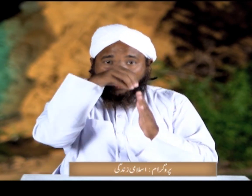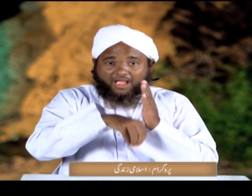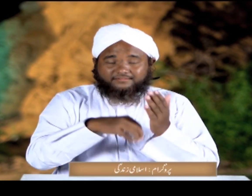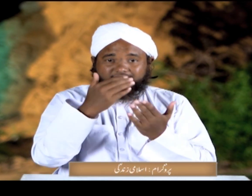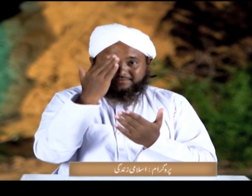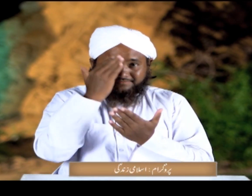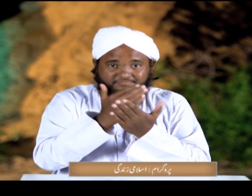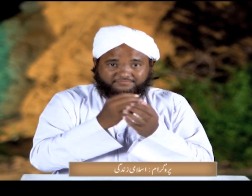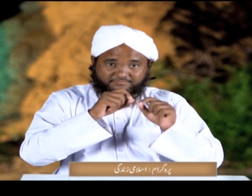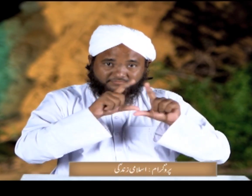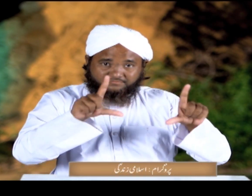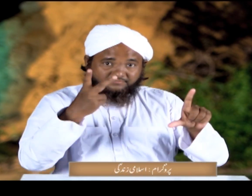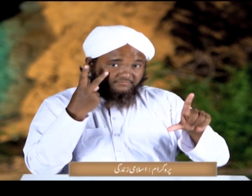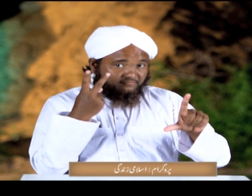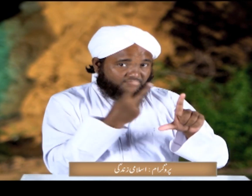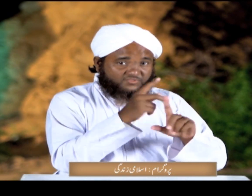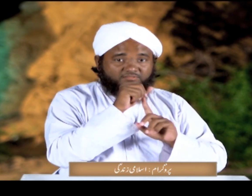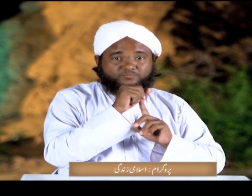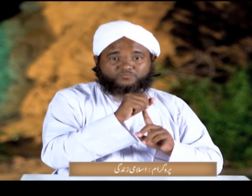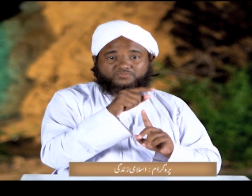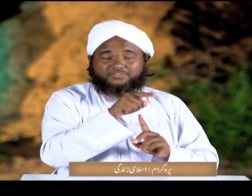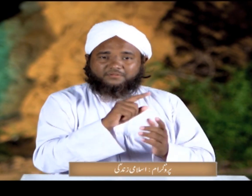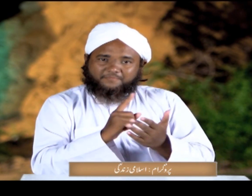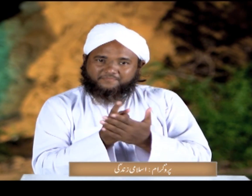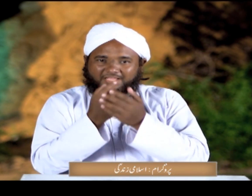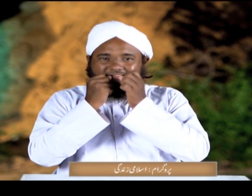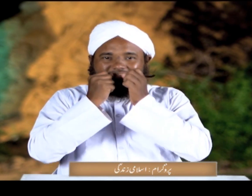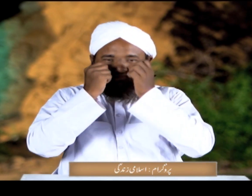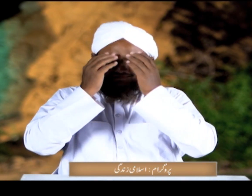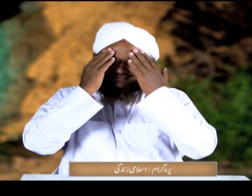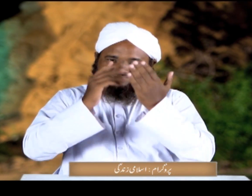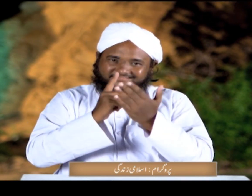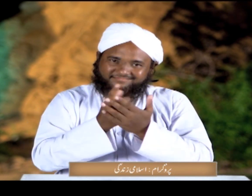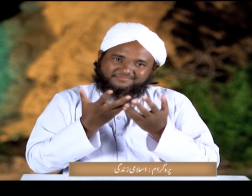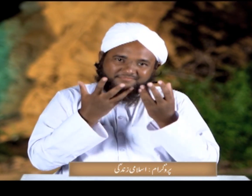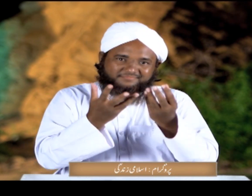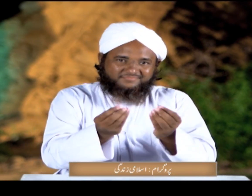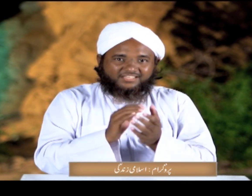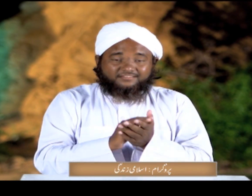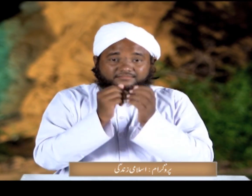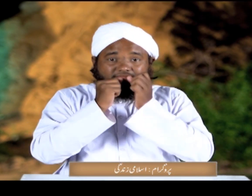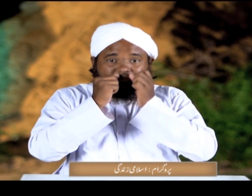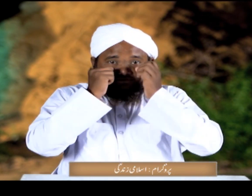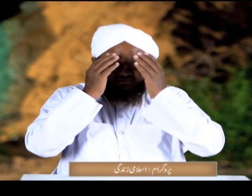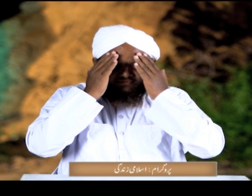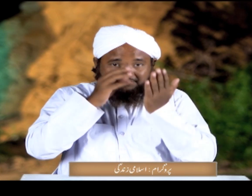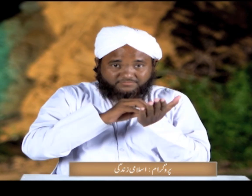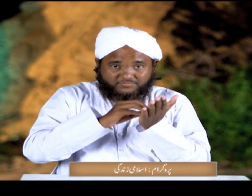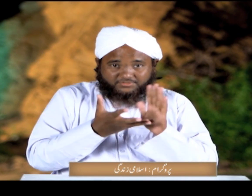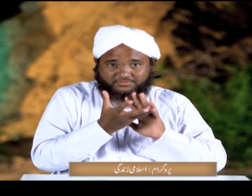تک اس پروگرام میں شریک رہیے۔ آئیے سب سے پہلے درود پاک پڑھنے کی فضیلت سنتے ہیں۔ درود پاک کی فضیلت